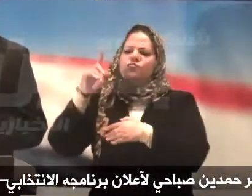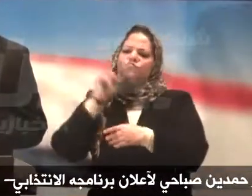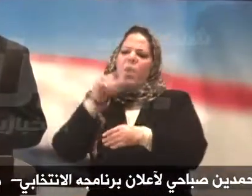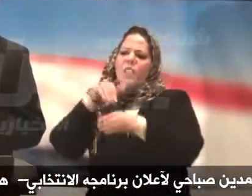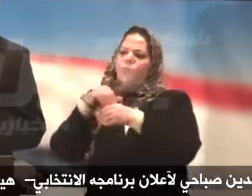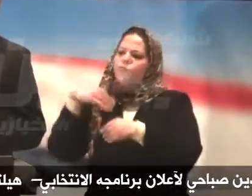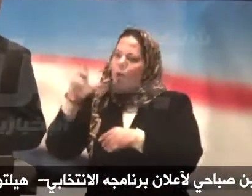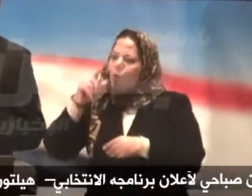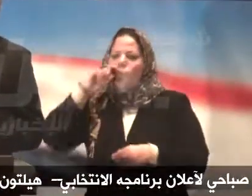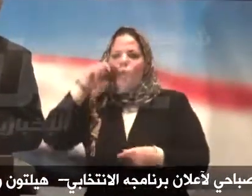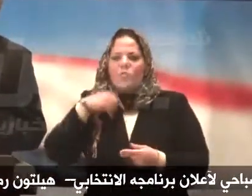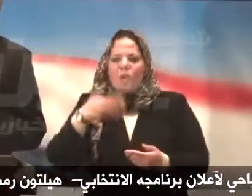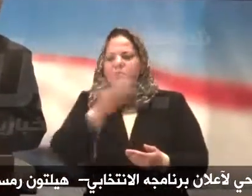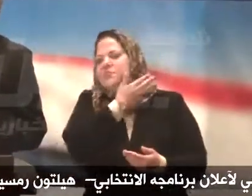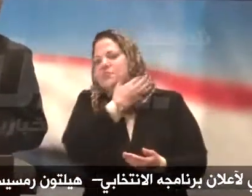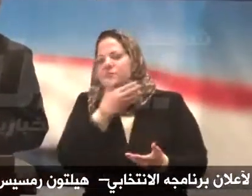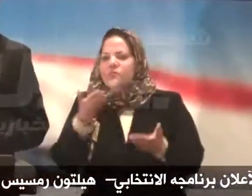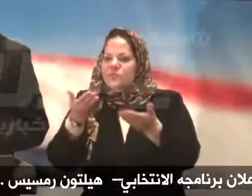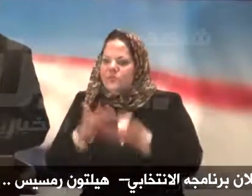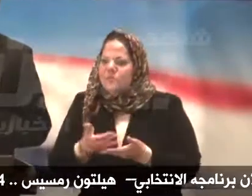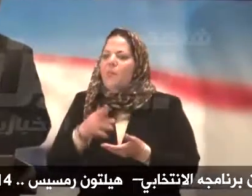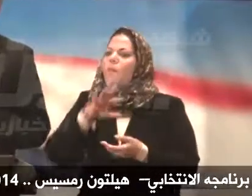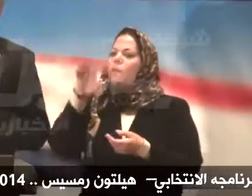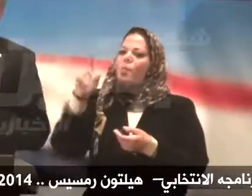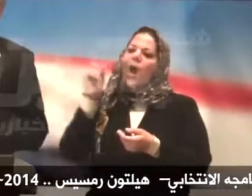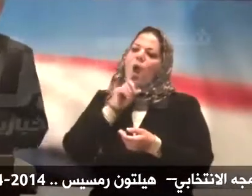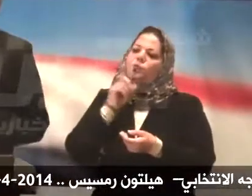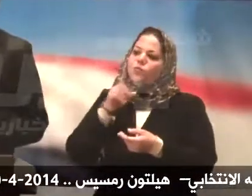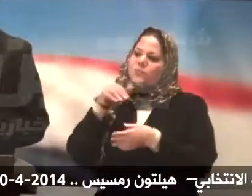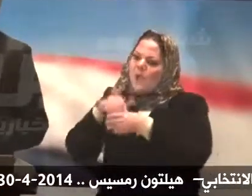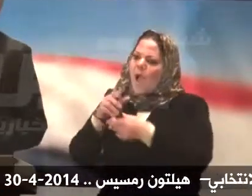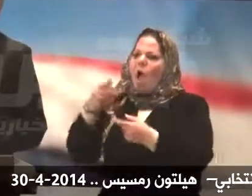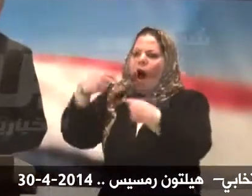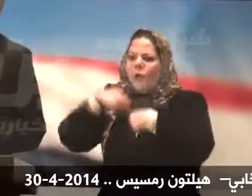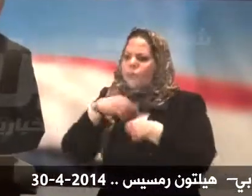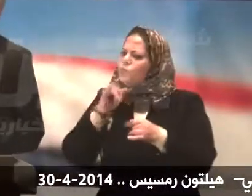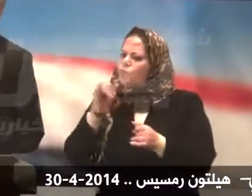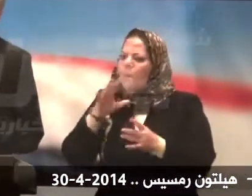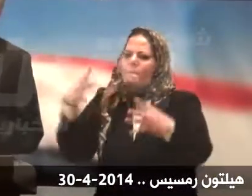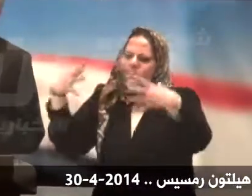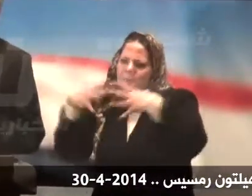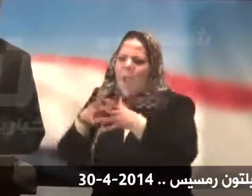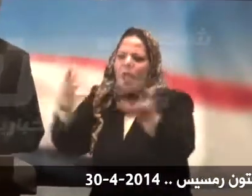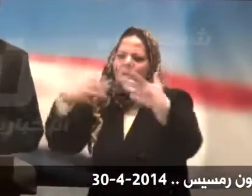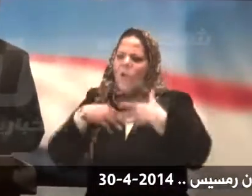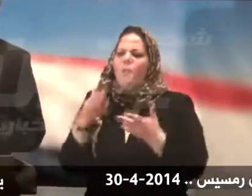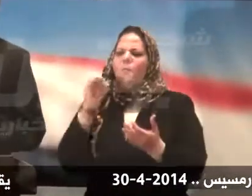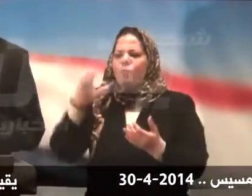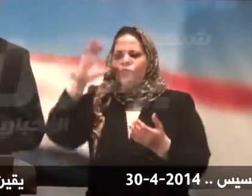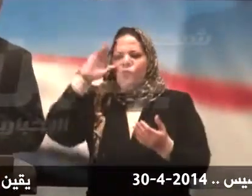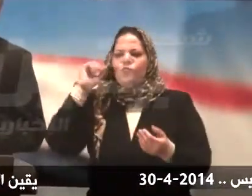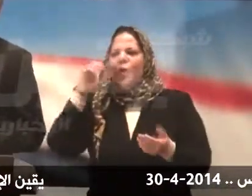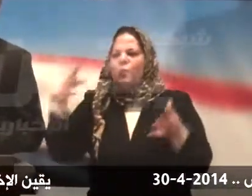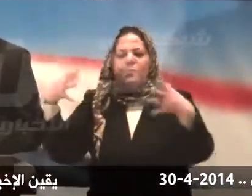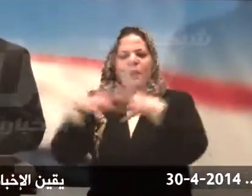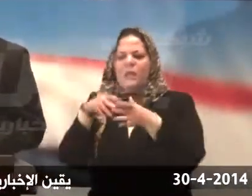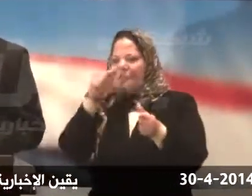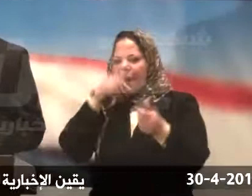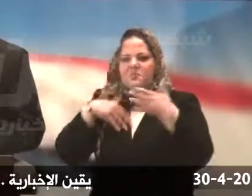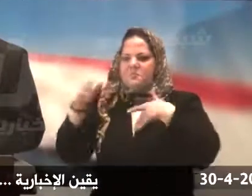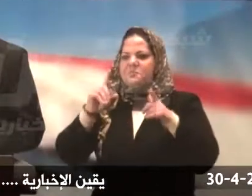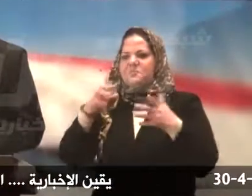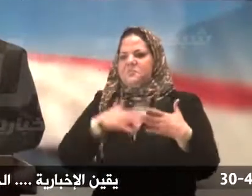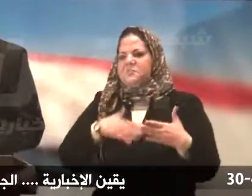وبنحترمهم، ولحد يوم التصويت مستنيينهم يكملوا معانا معركتنا الواحدة لنصر هذه